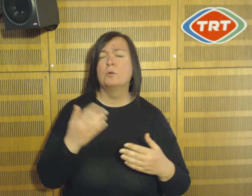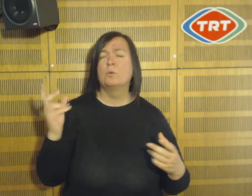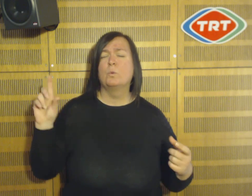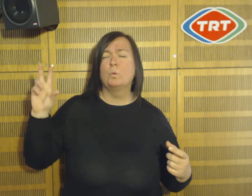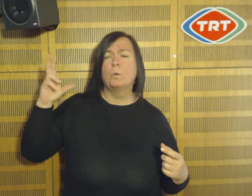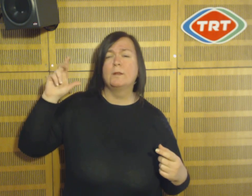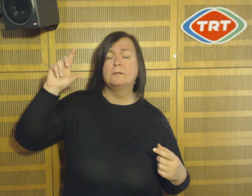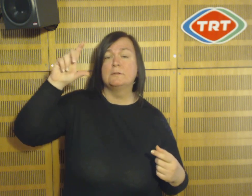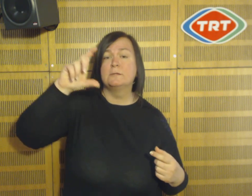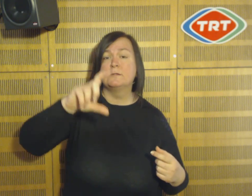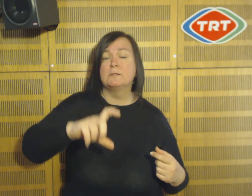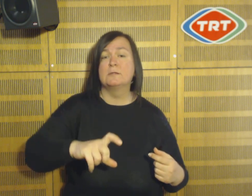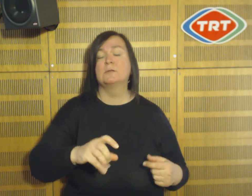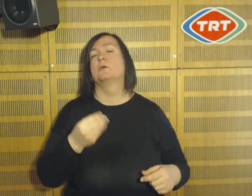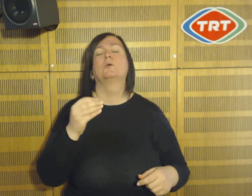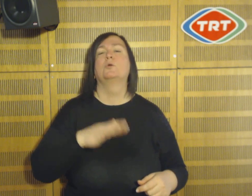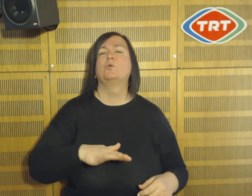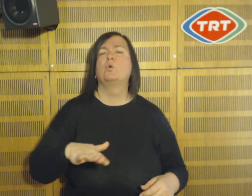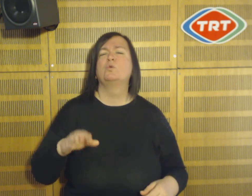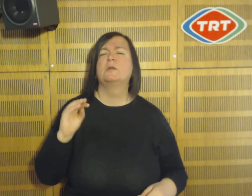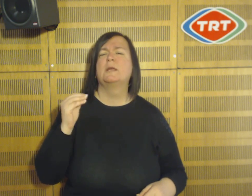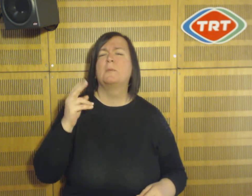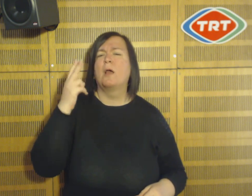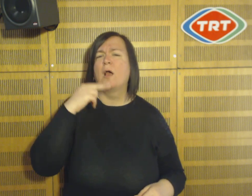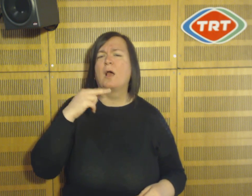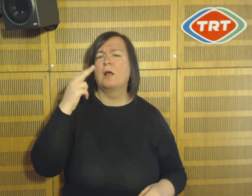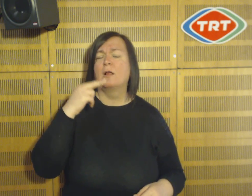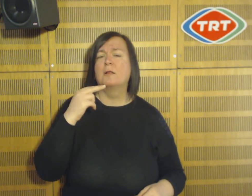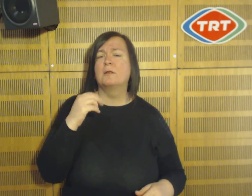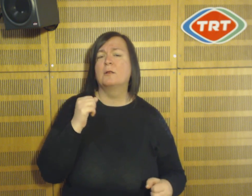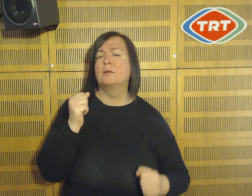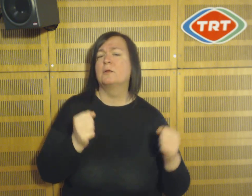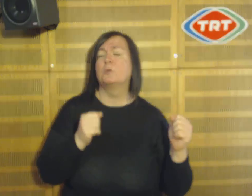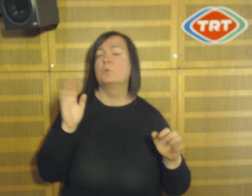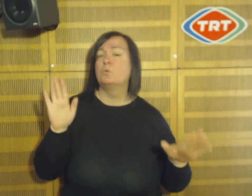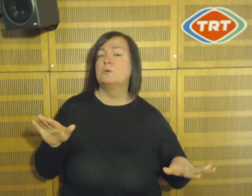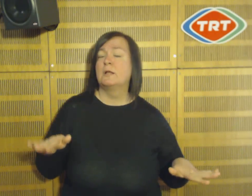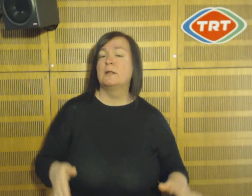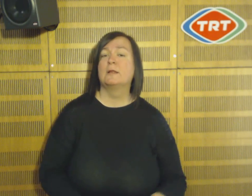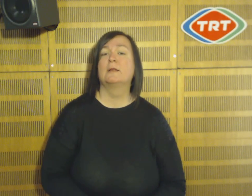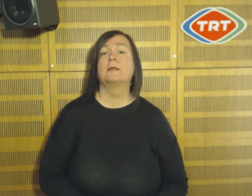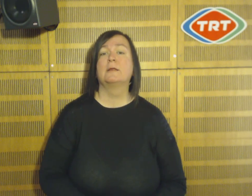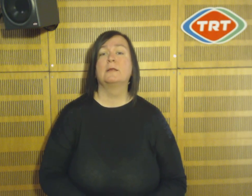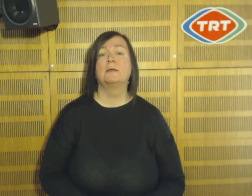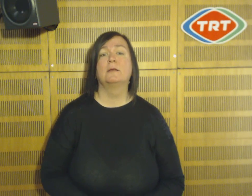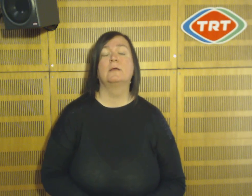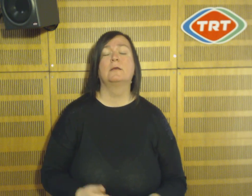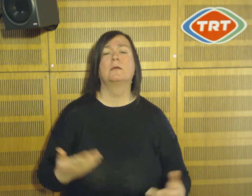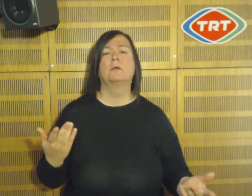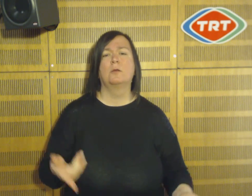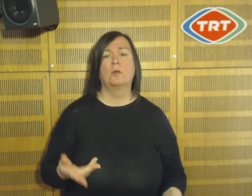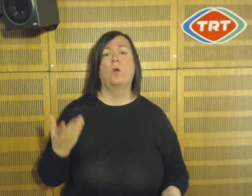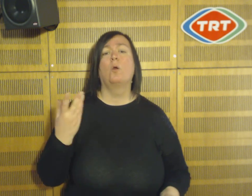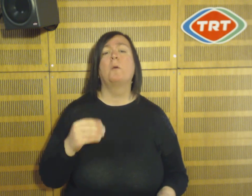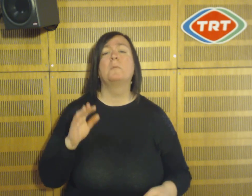batımları çocuk gibi ağlar yatar kuşları olmamış yaşam